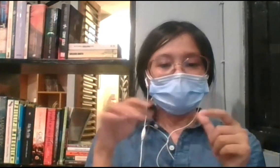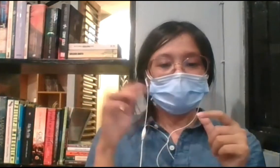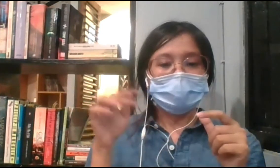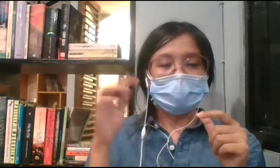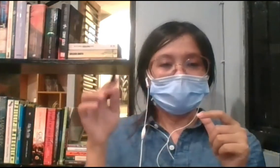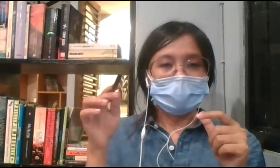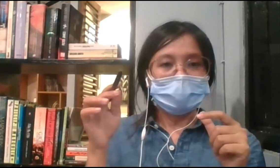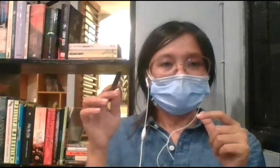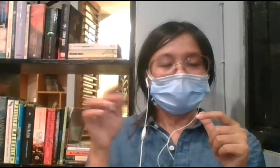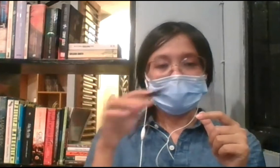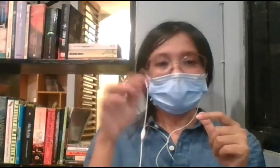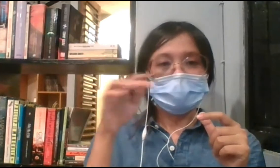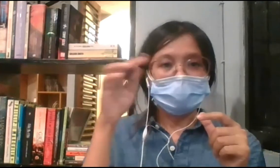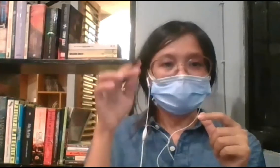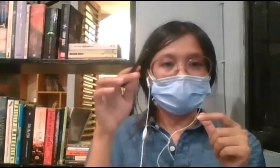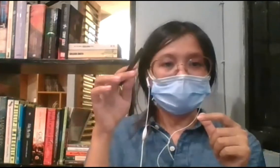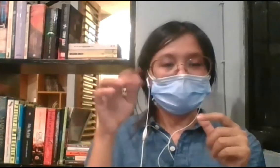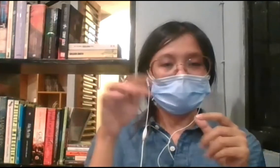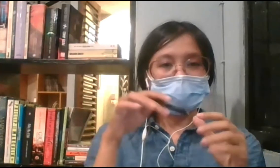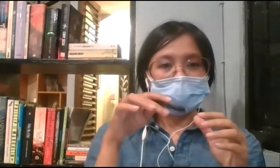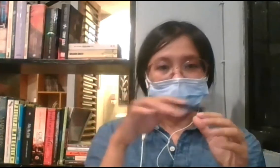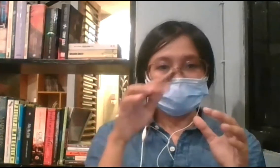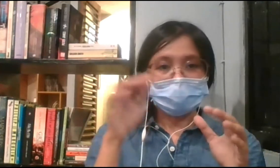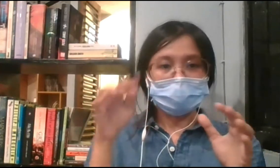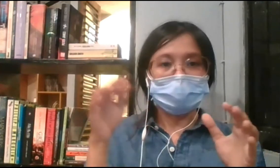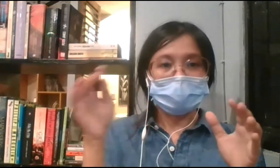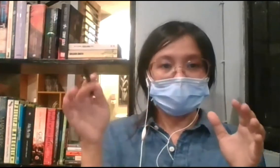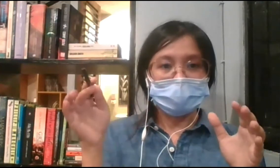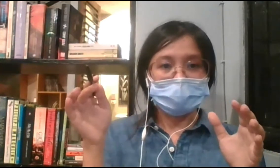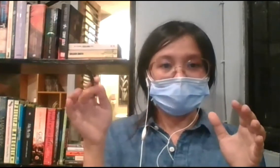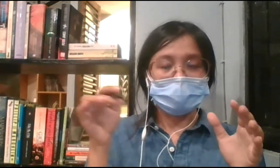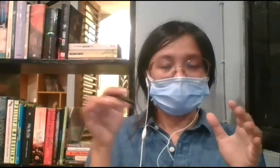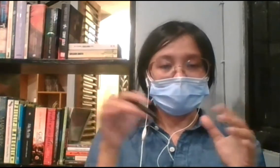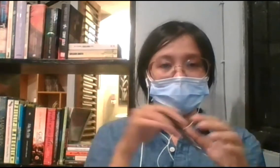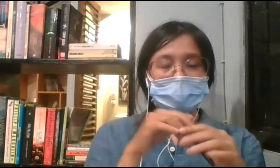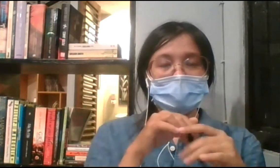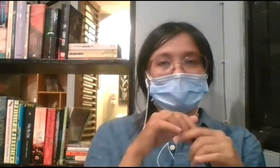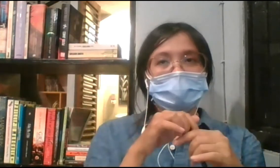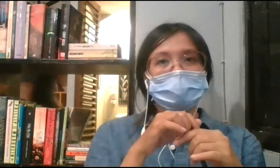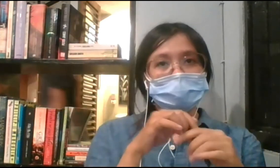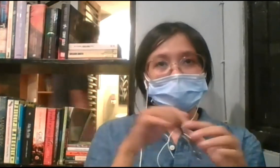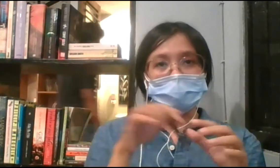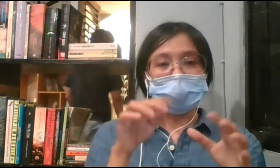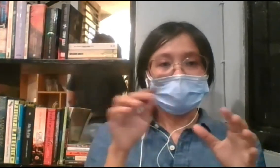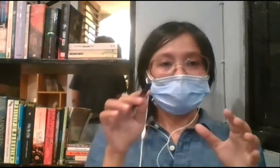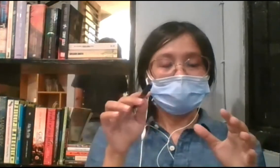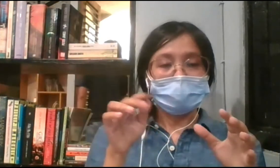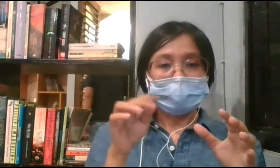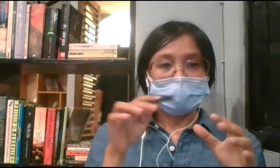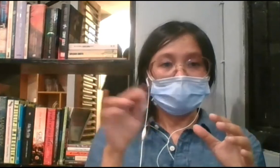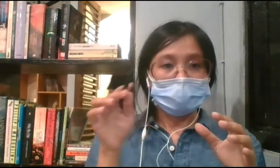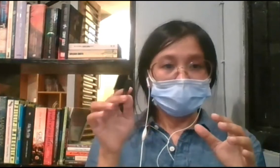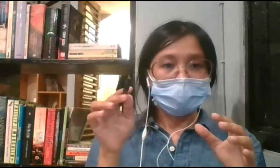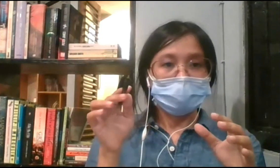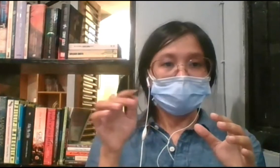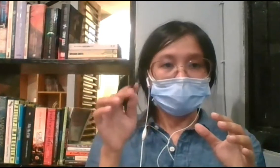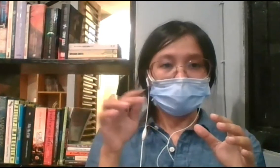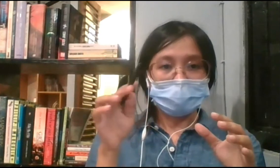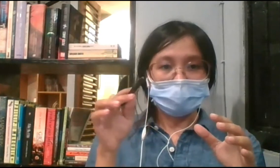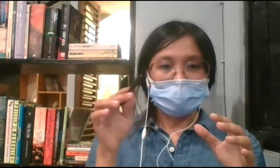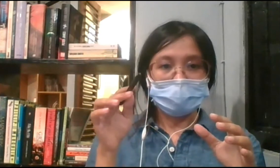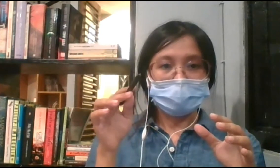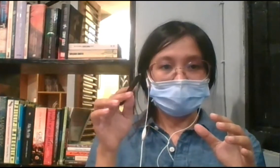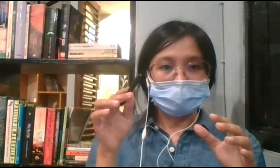Seperti apa judul yang menarik, ya kita harus ngecek contoh-contoh tulisan ya, tentu saja ya. Mungkin teman-teman soliter